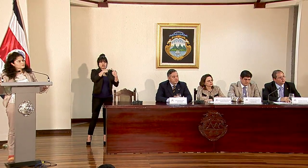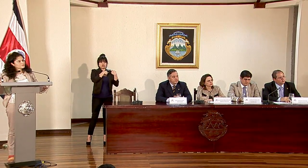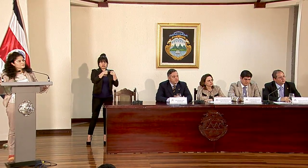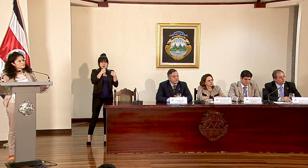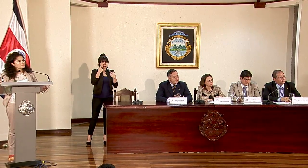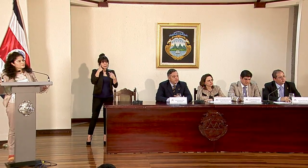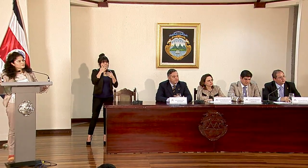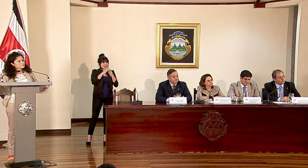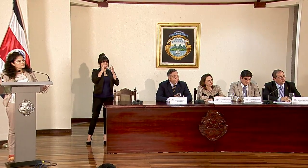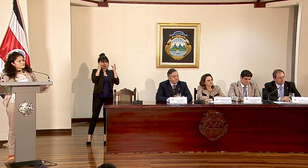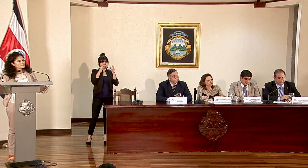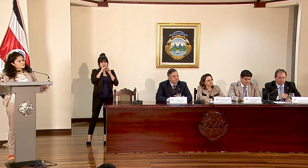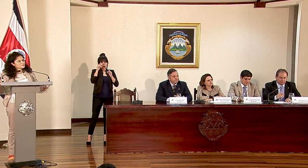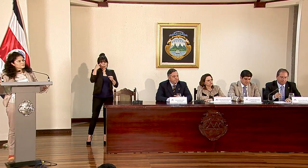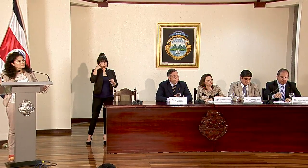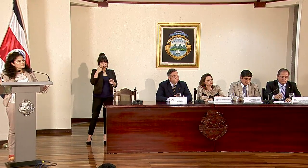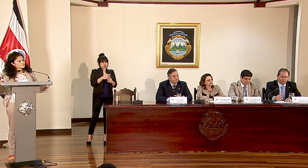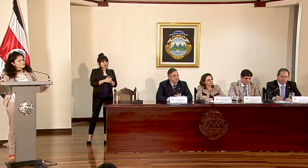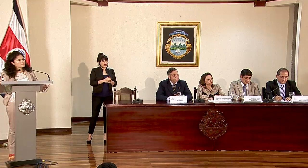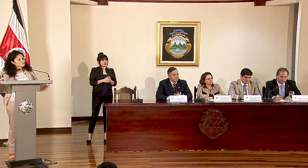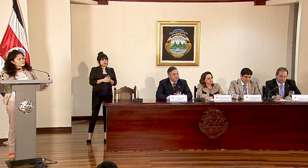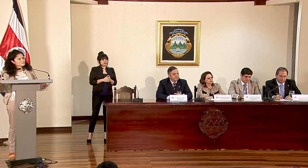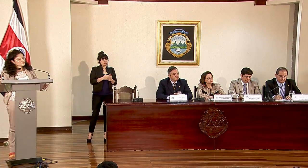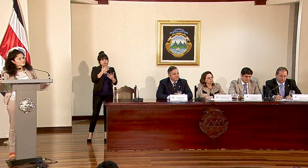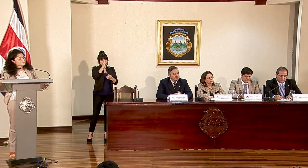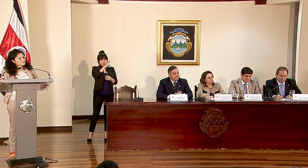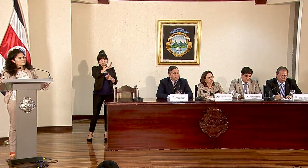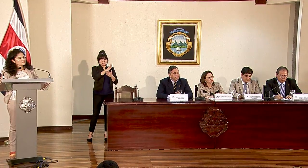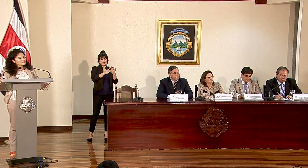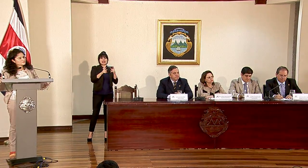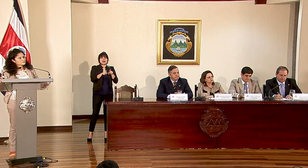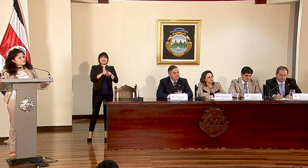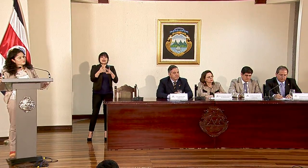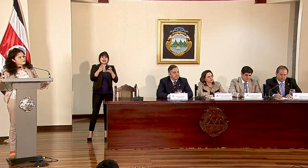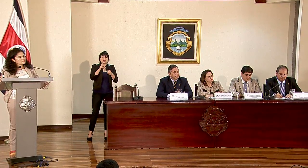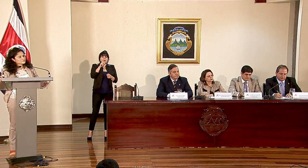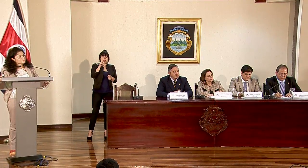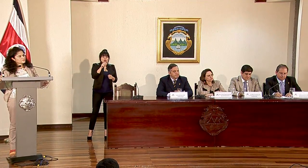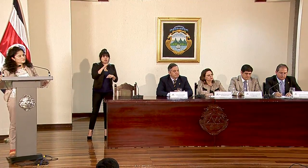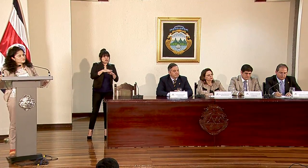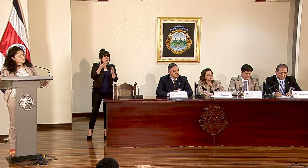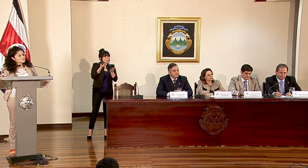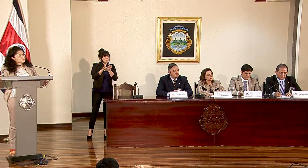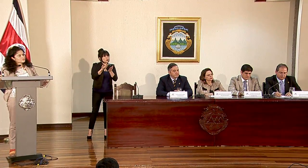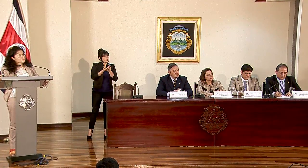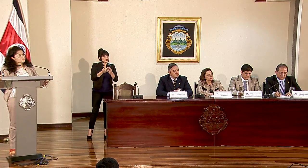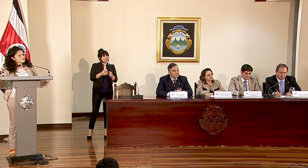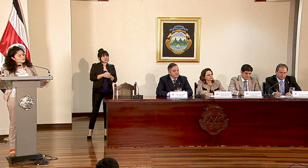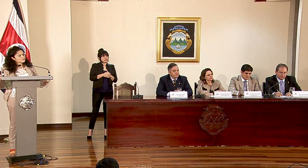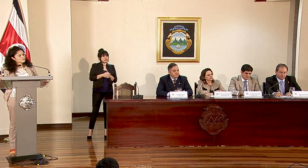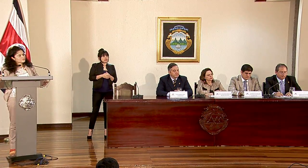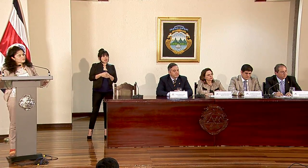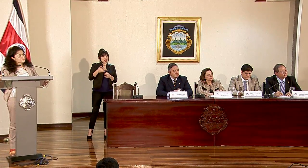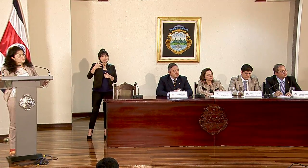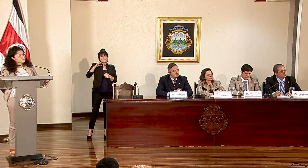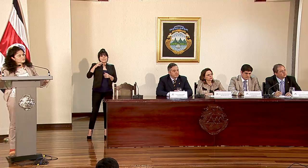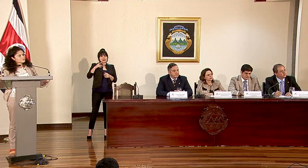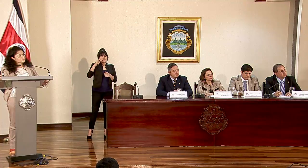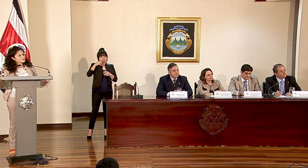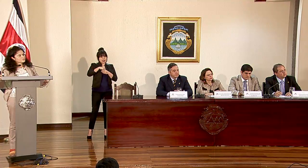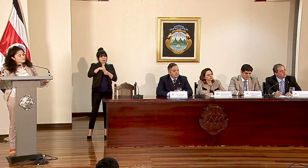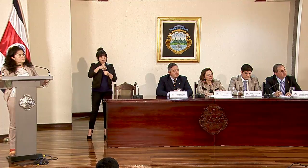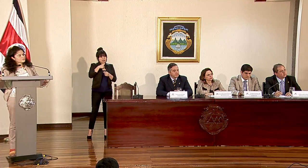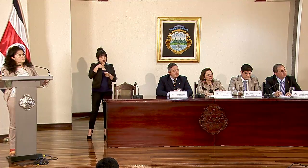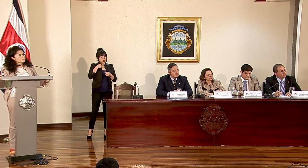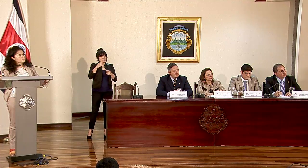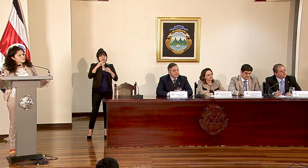encargado de la imagen del gobierno. Esa era una reflexión de su parte. También quería preguntarle acerca de la propuesta o de la campaña que se está lanzando en medios de comunicación